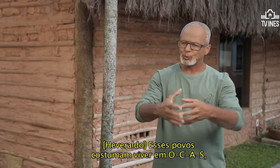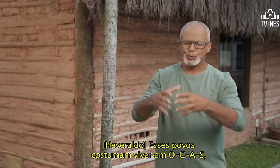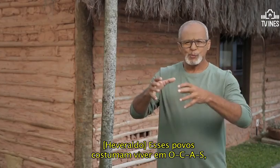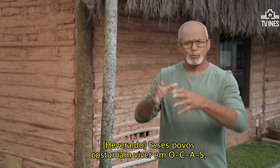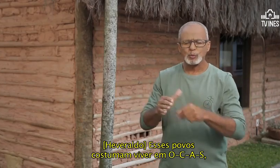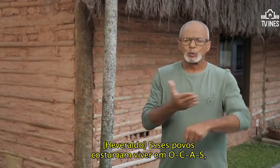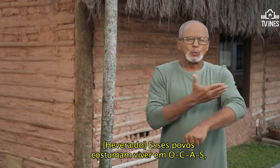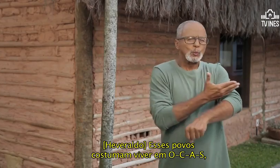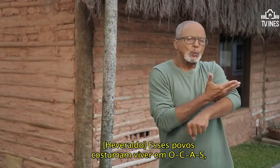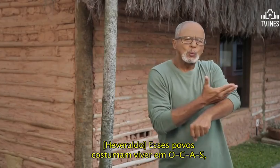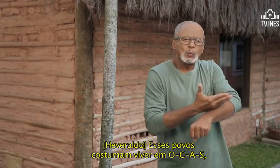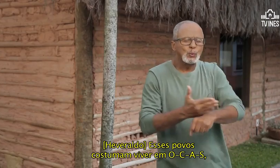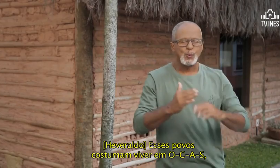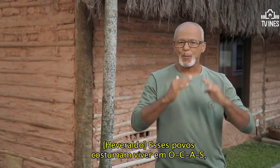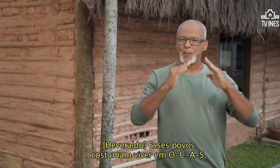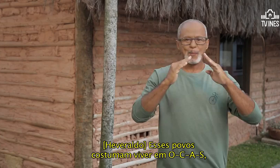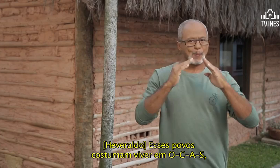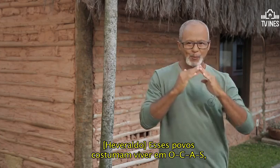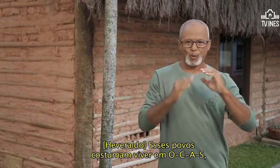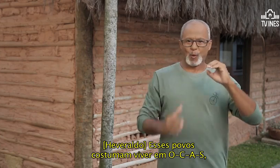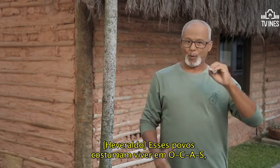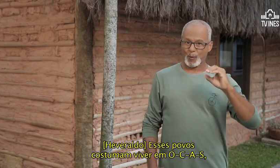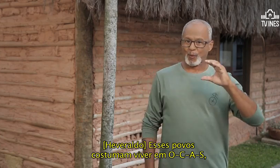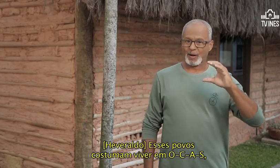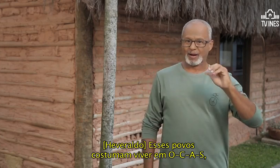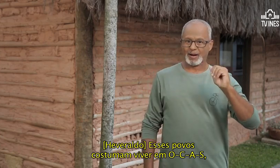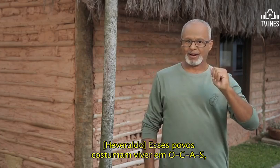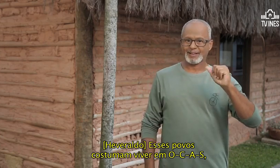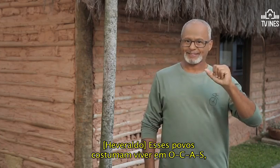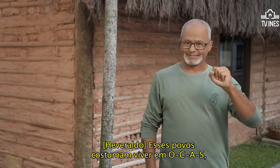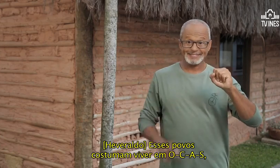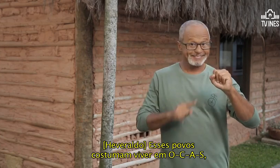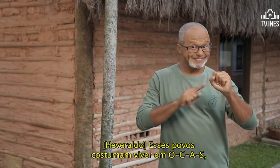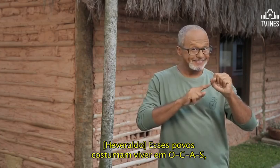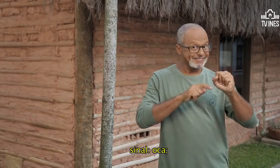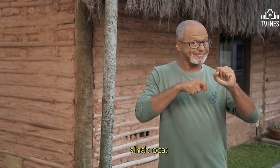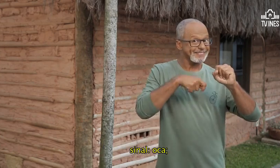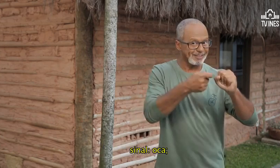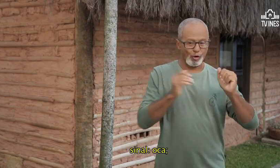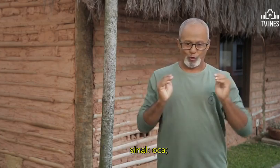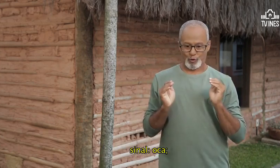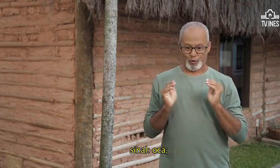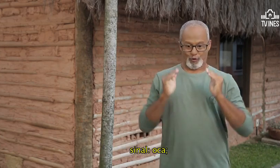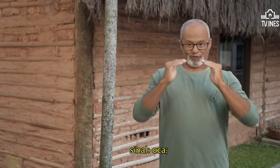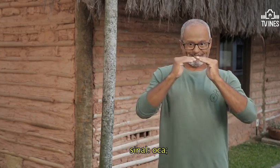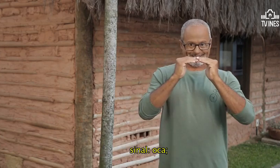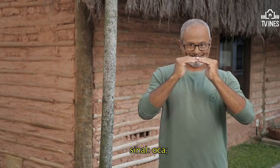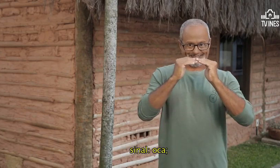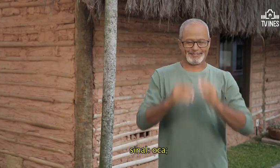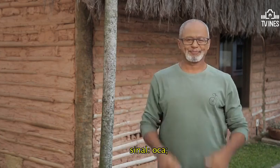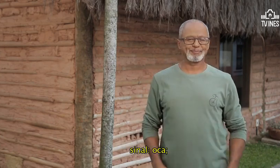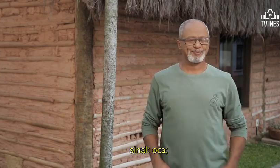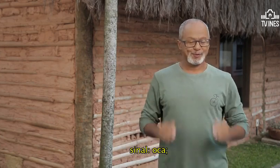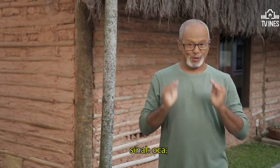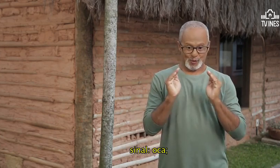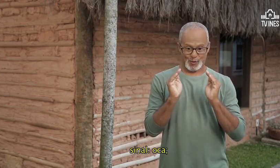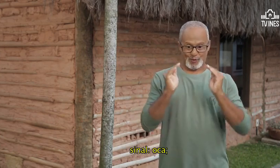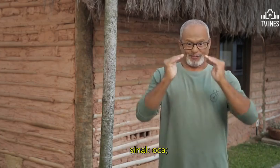Esses povos costumam viver em ocas, sinal oca,